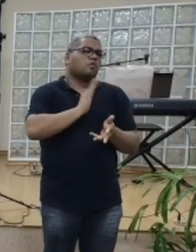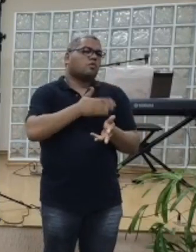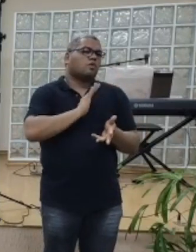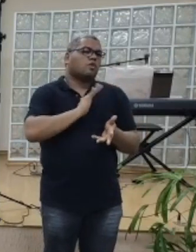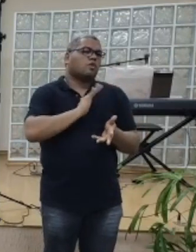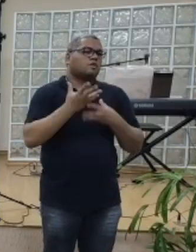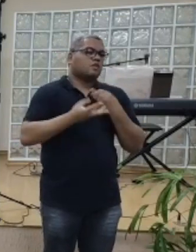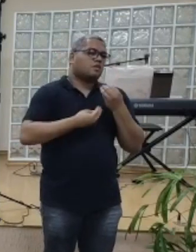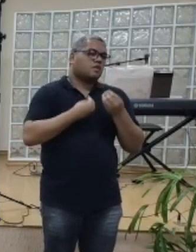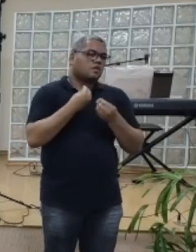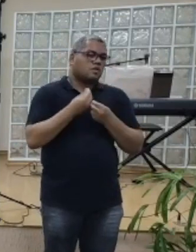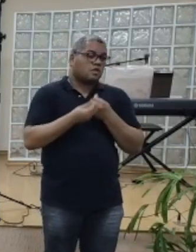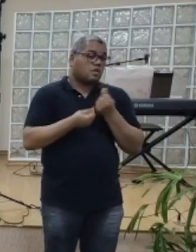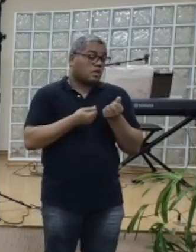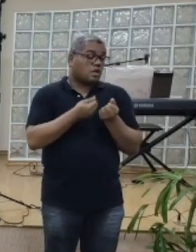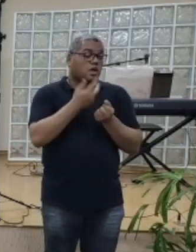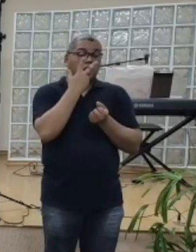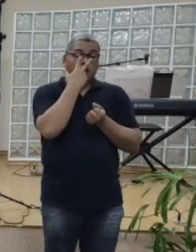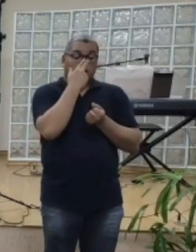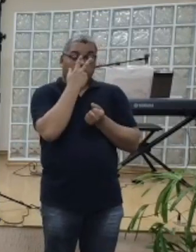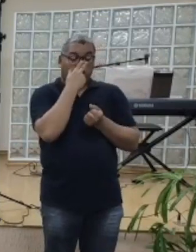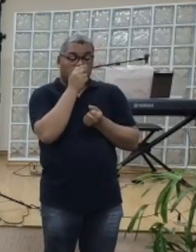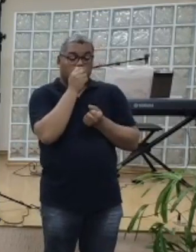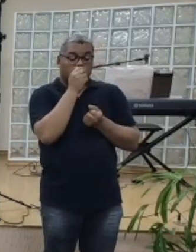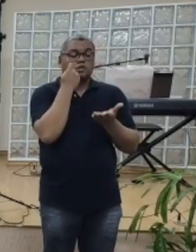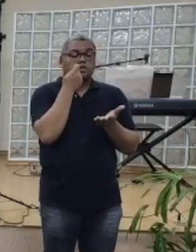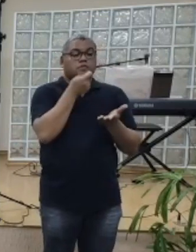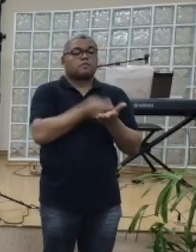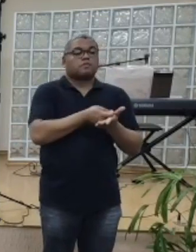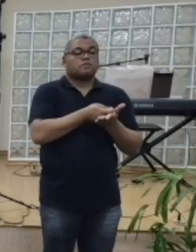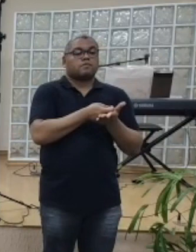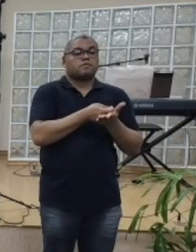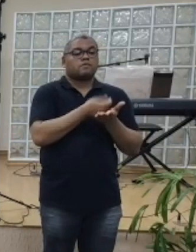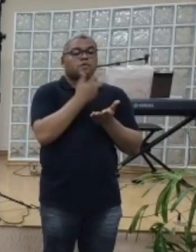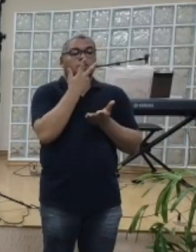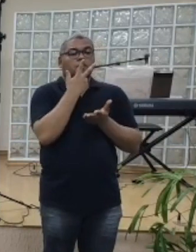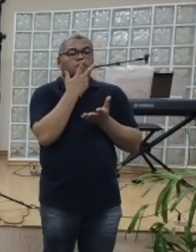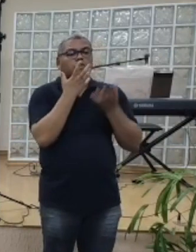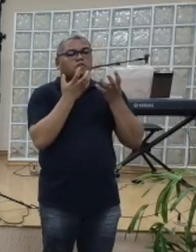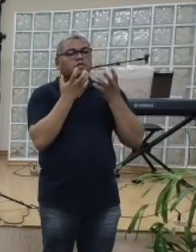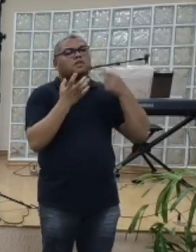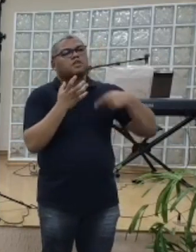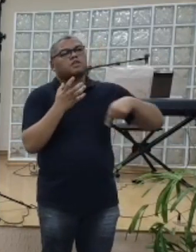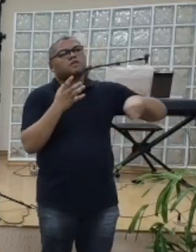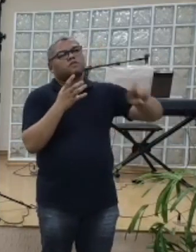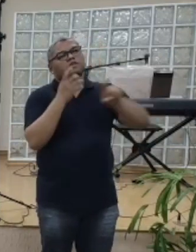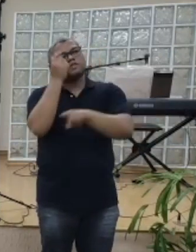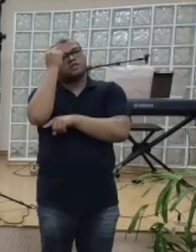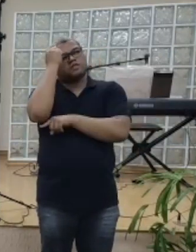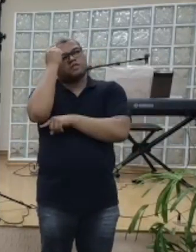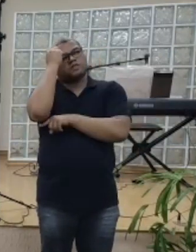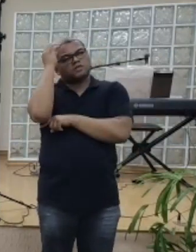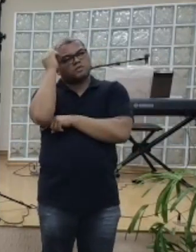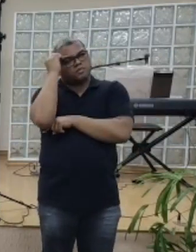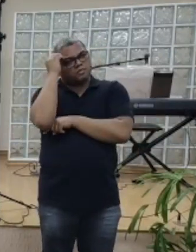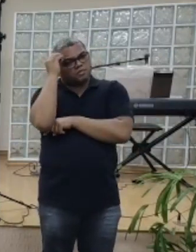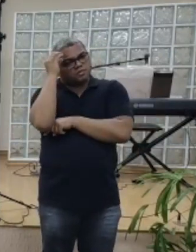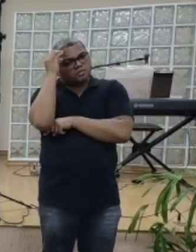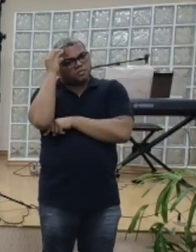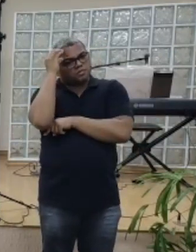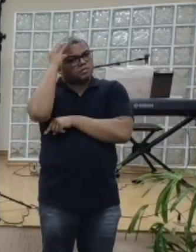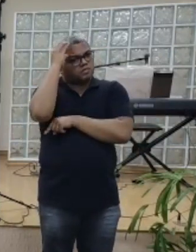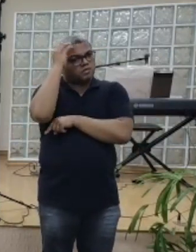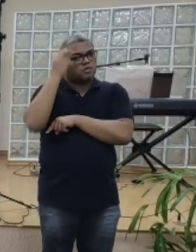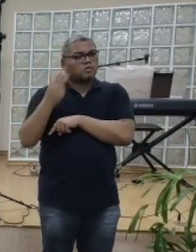carta, e eu acho que eu endureci. Mas eu gostaria que vocês refletissem um pouco no valor que vocês